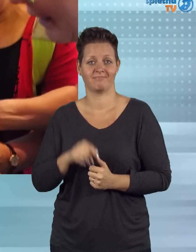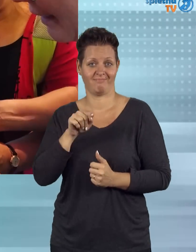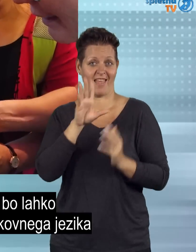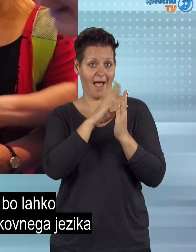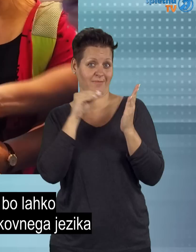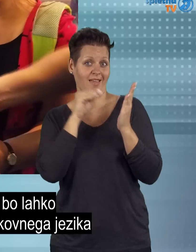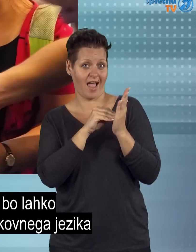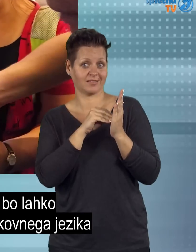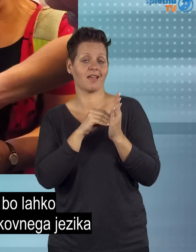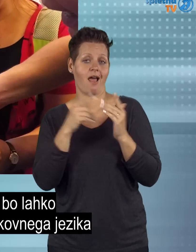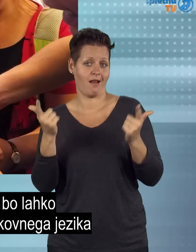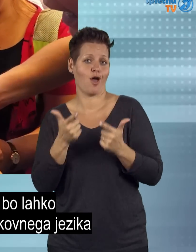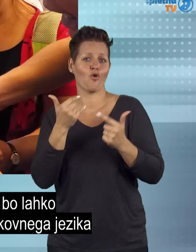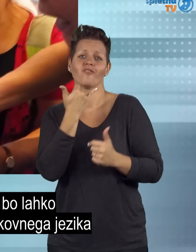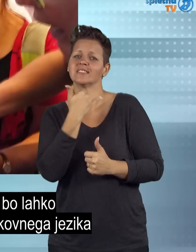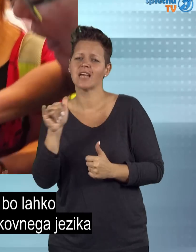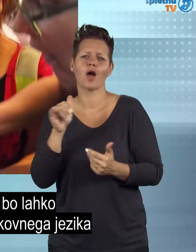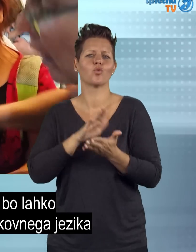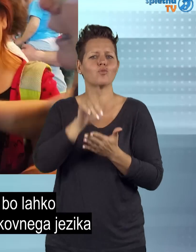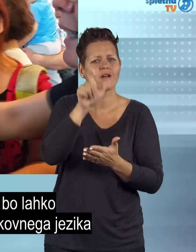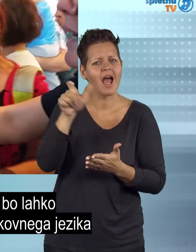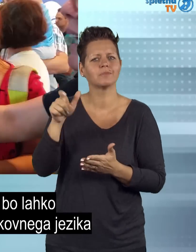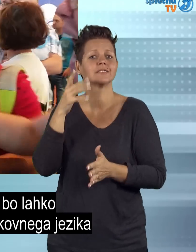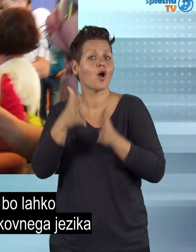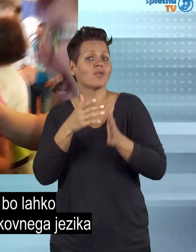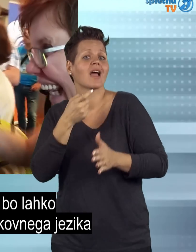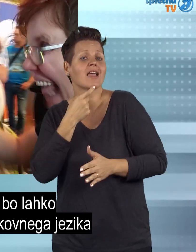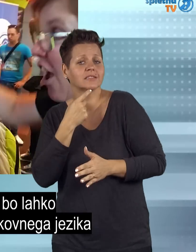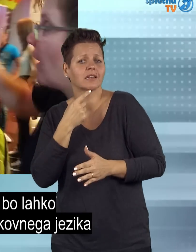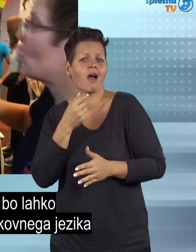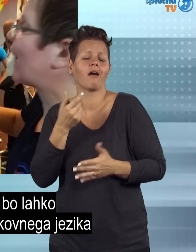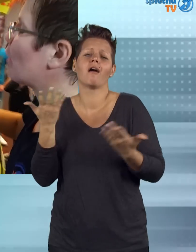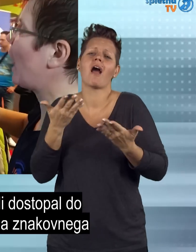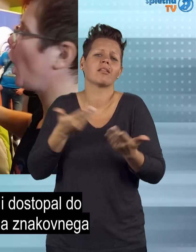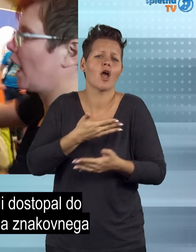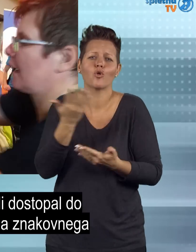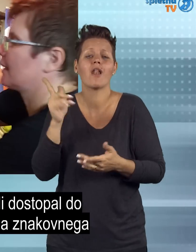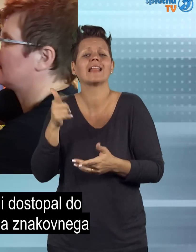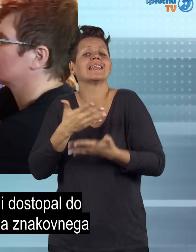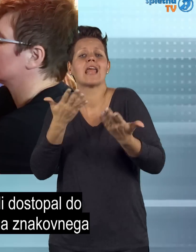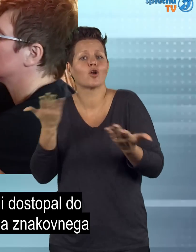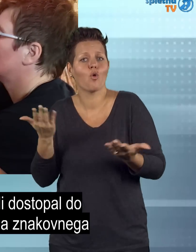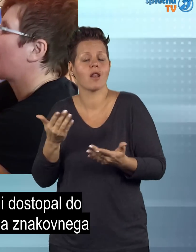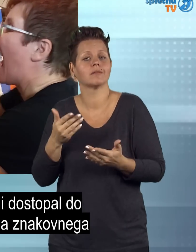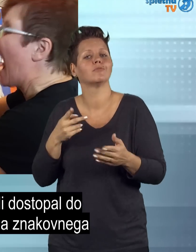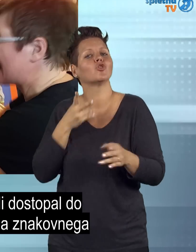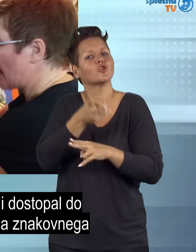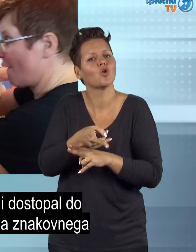S to aplikacijo bo lahko vsak uporabnik znakovnega jezika kadarkoli in kjerkoli dostopal do slovarja